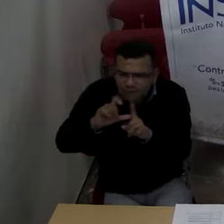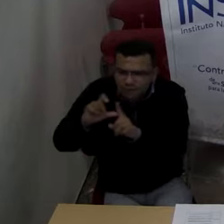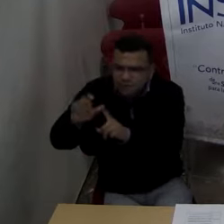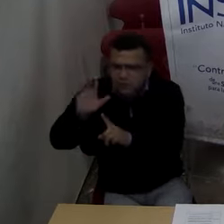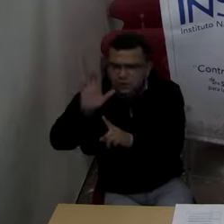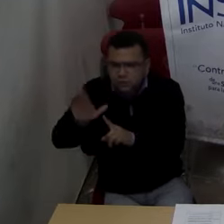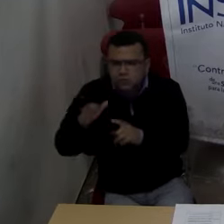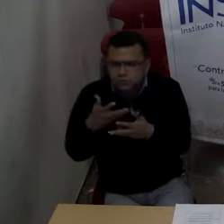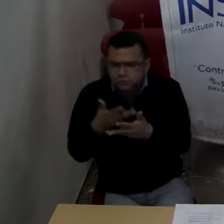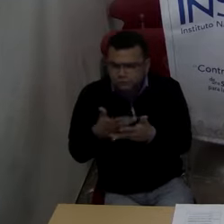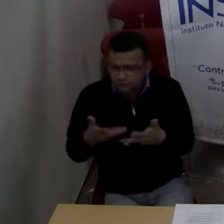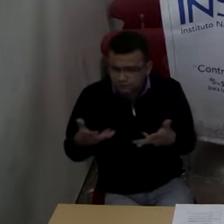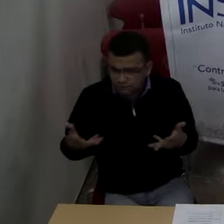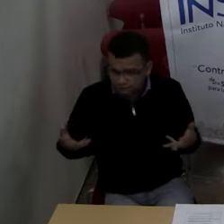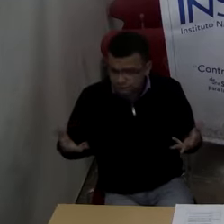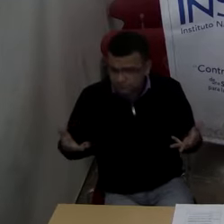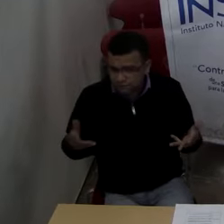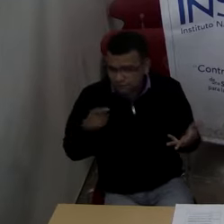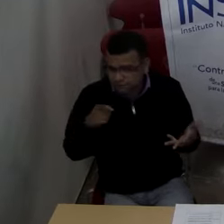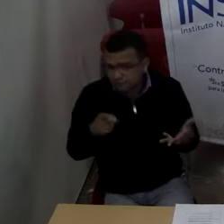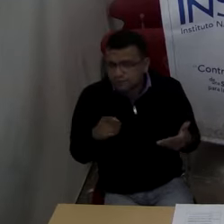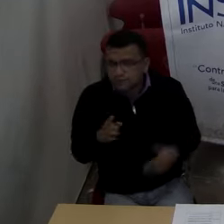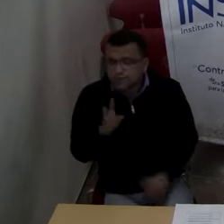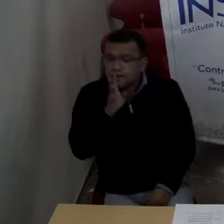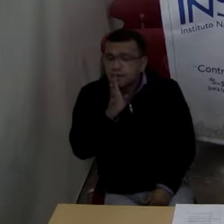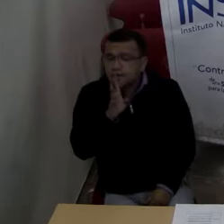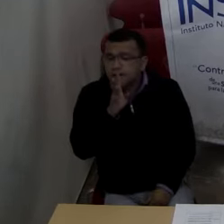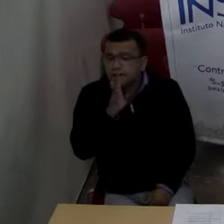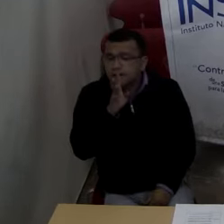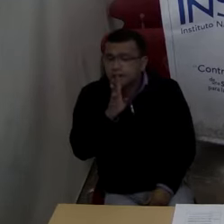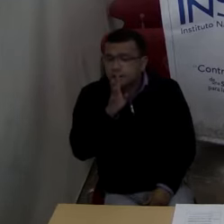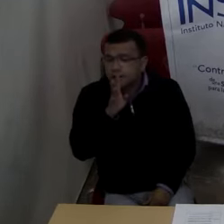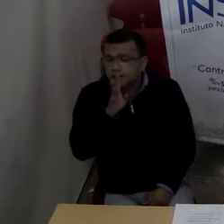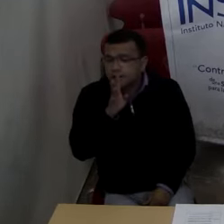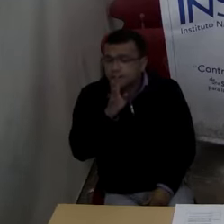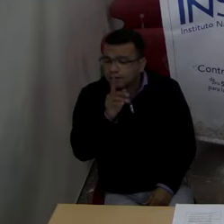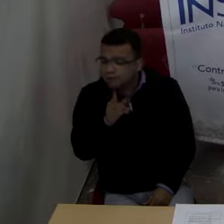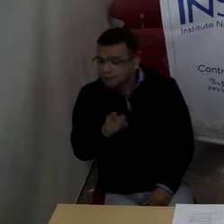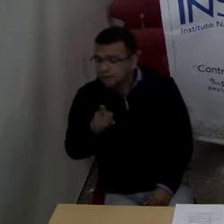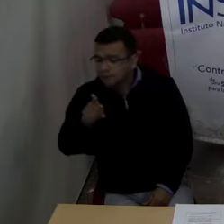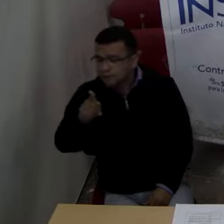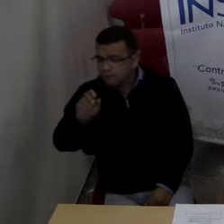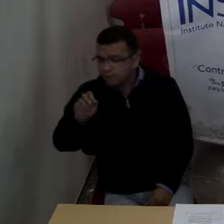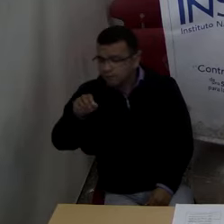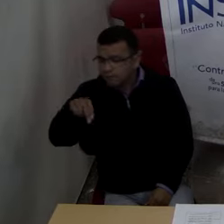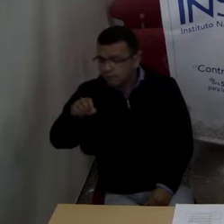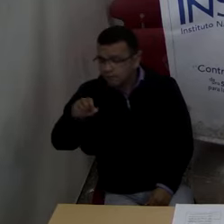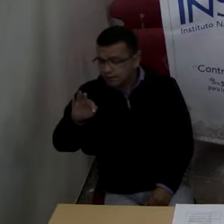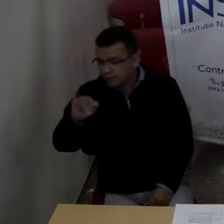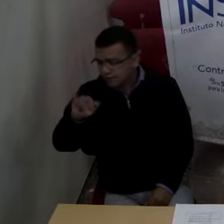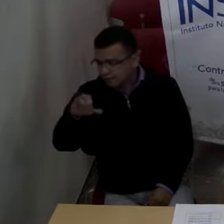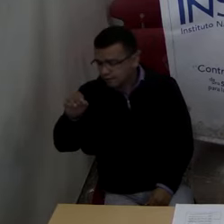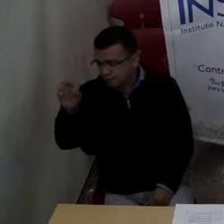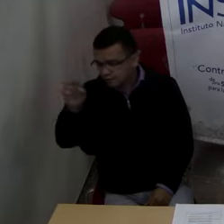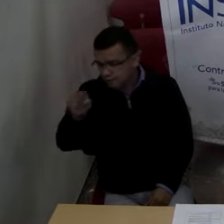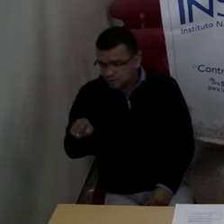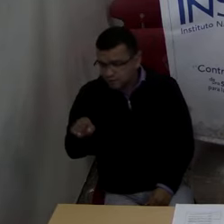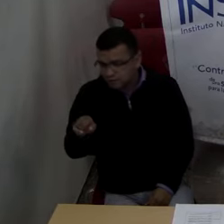y fonológicos del habla. ¿Esto a qué se refiere? A esas características